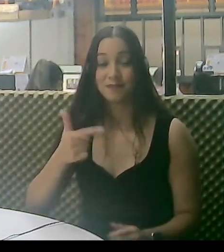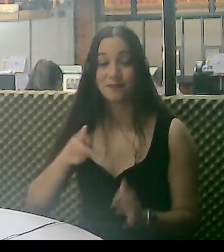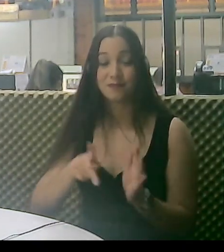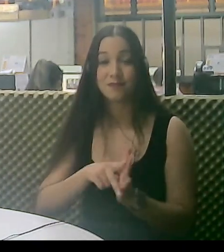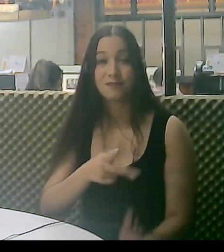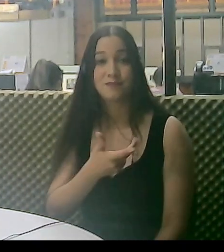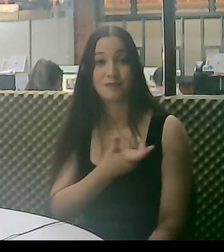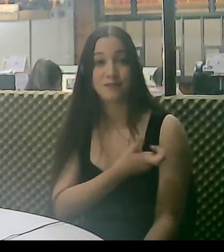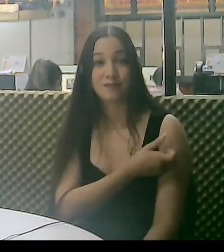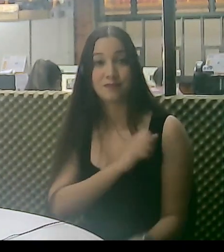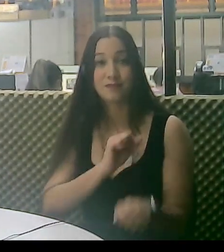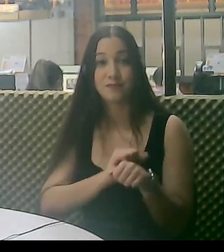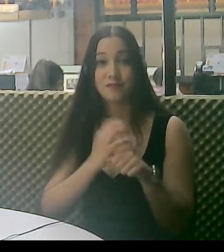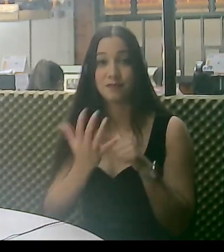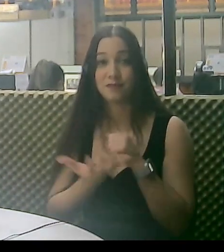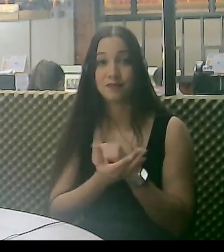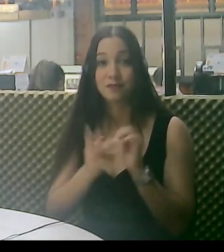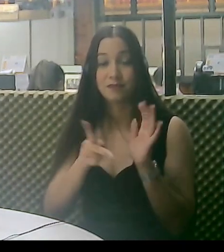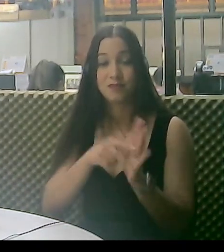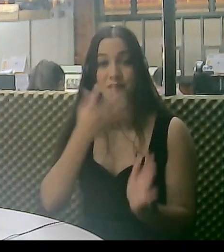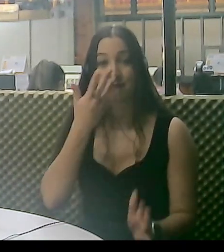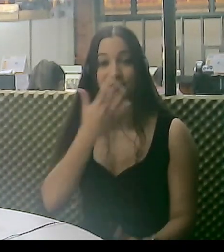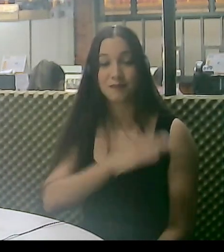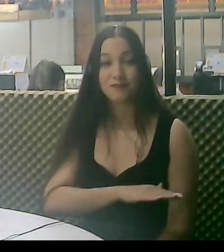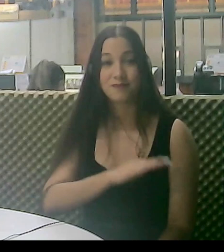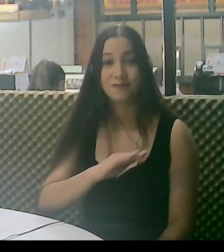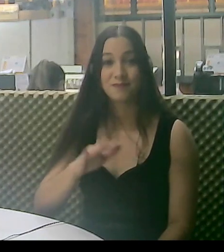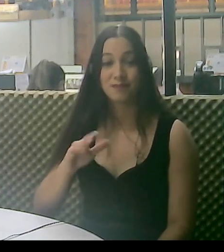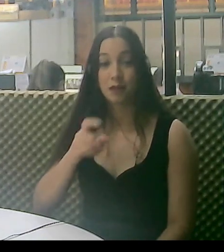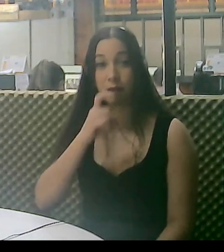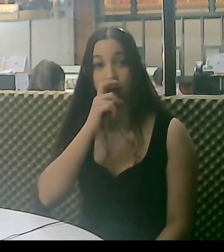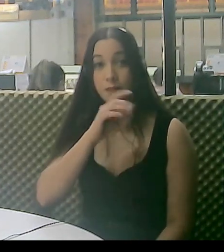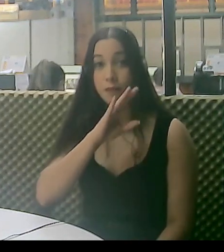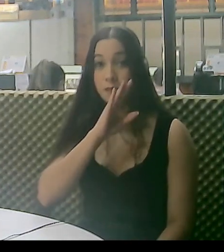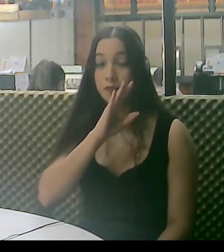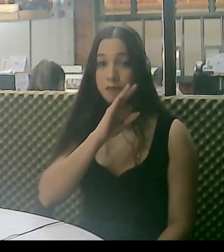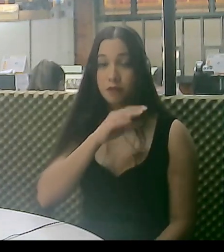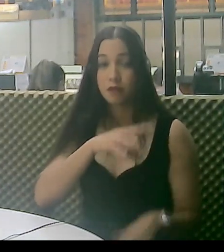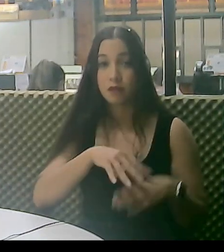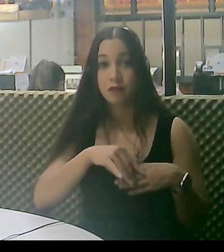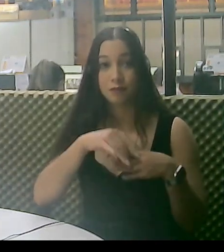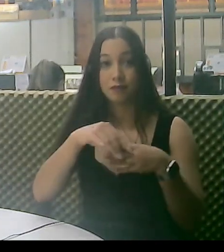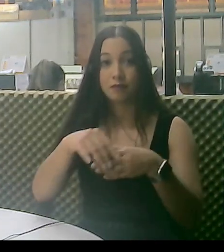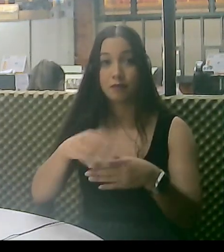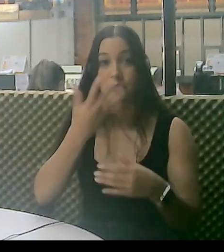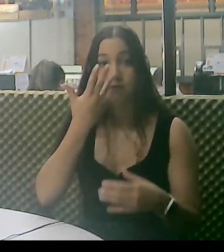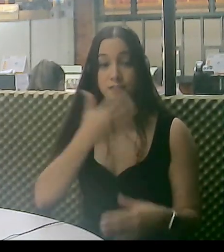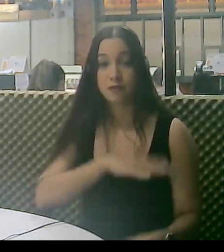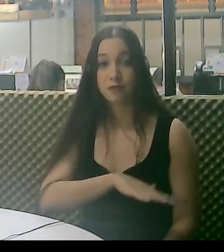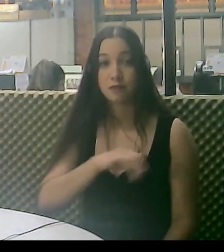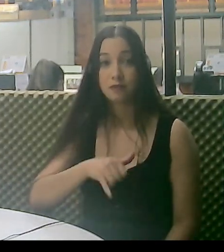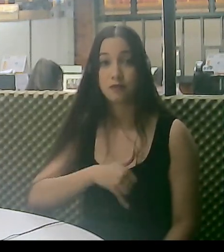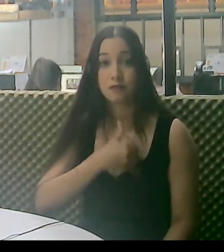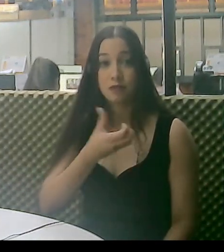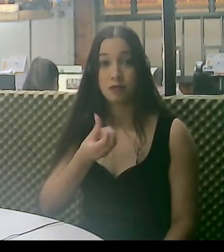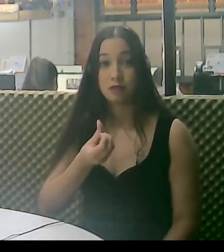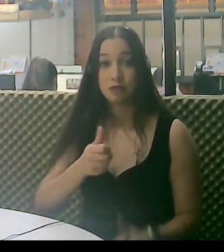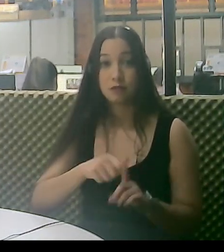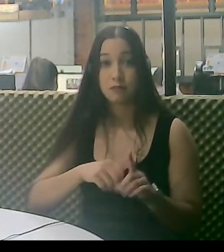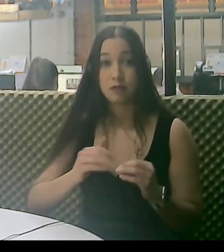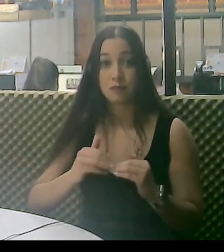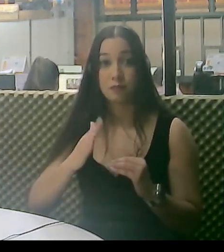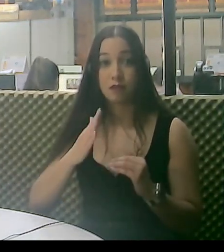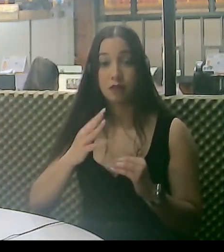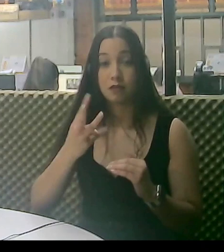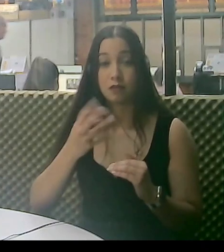da vacina contra a Covid da criançada. Os pais e mães que levaram suas crianças maiores de 6 meses e menores de